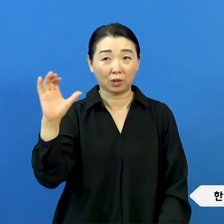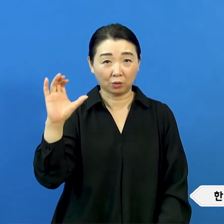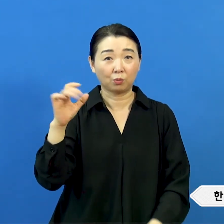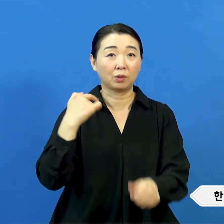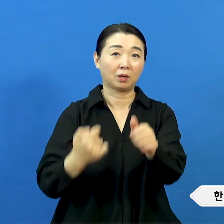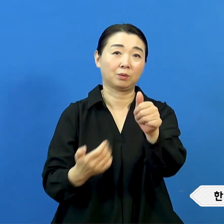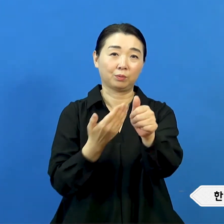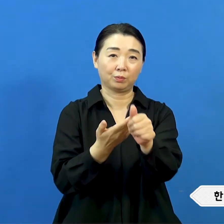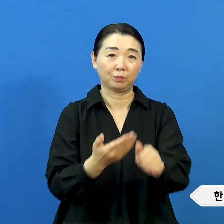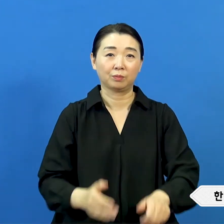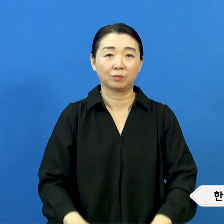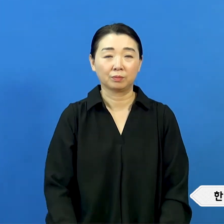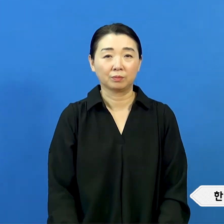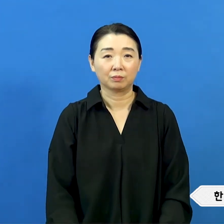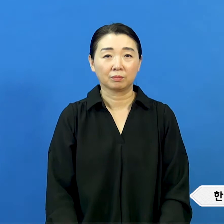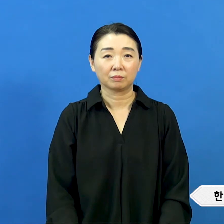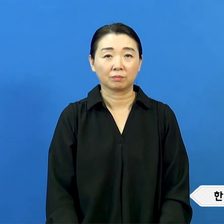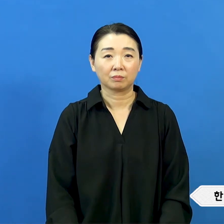그렇게 가르칩니다.